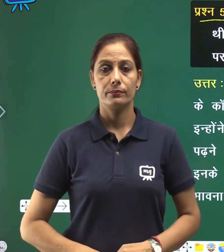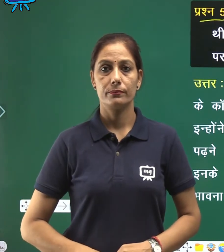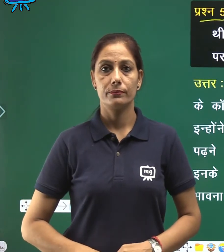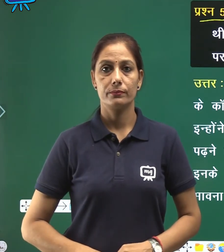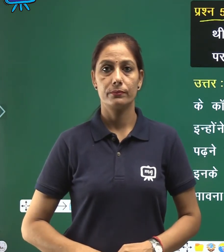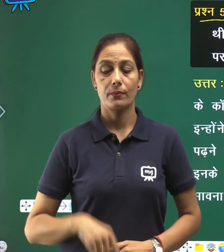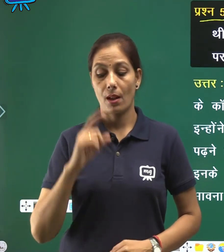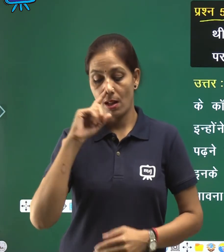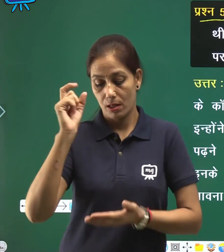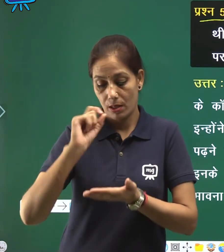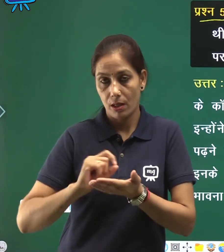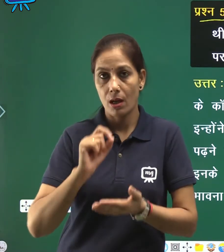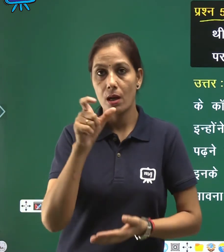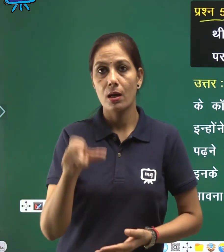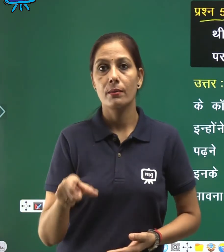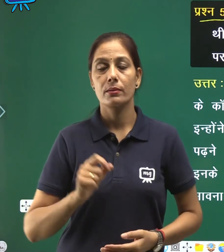शीला अग्रवाल